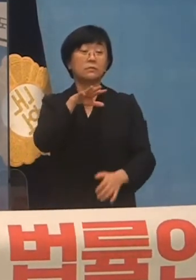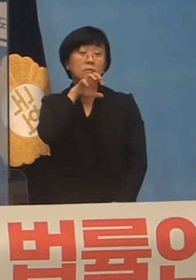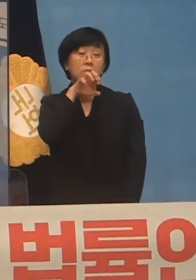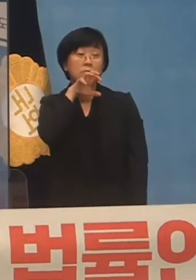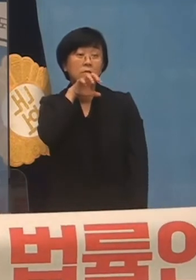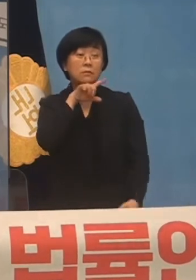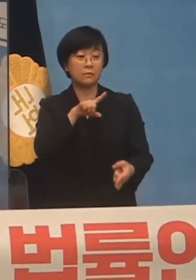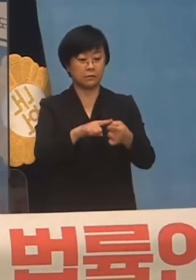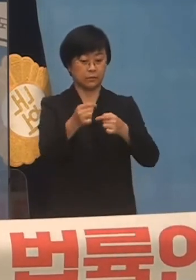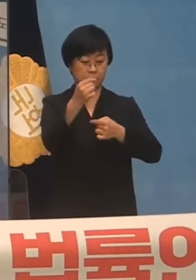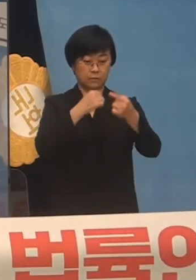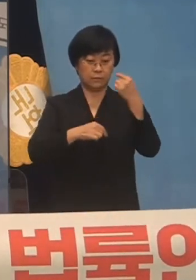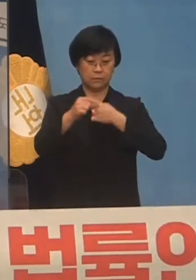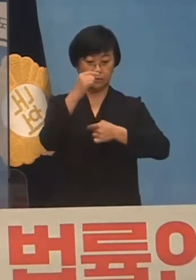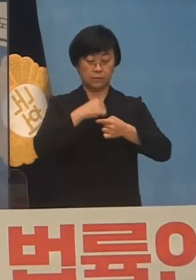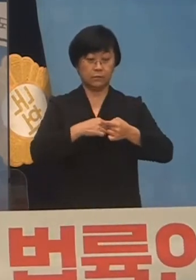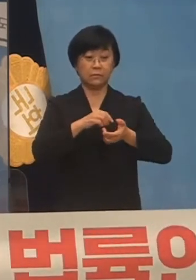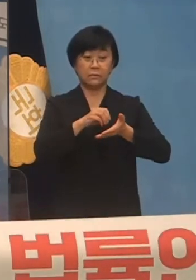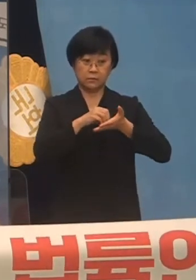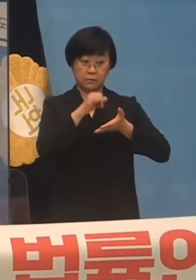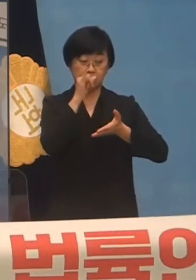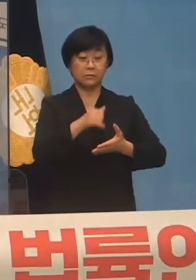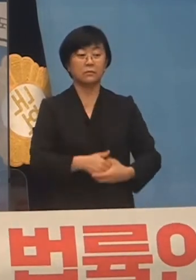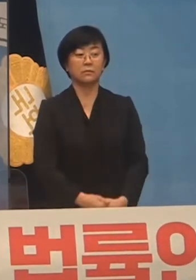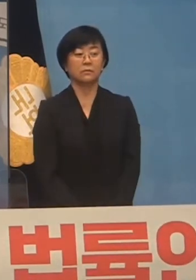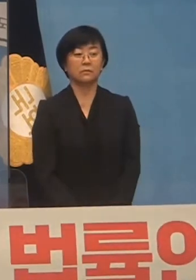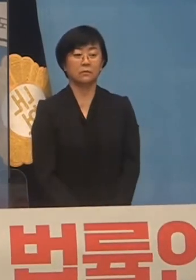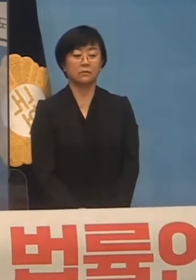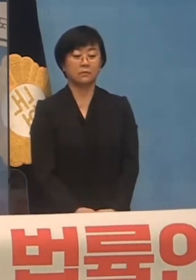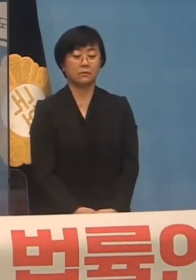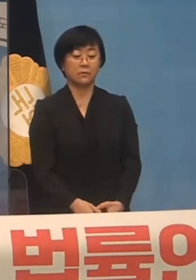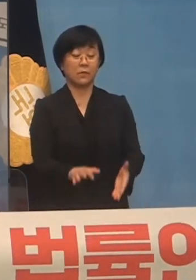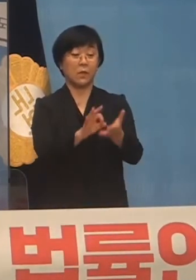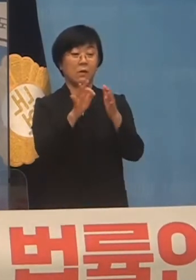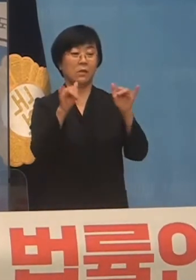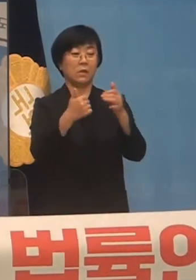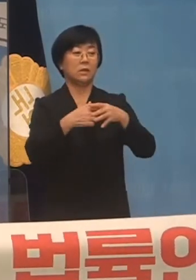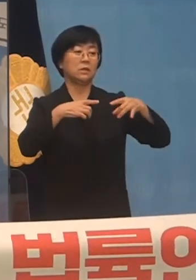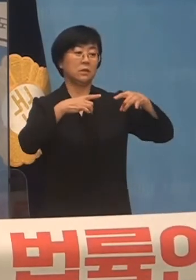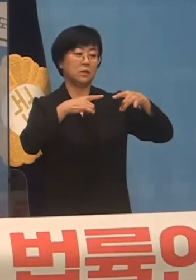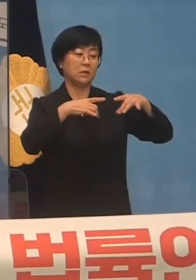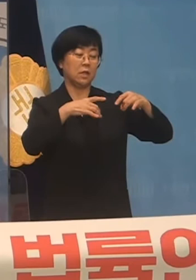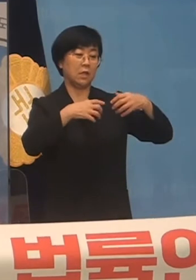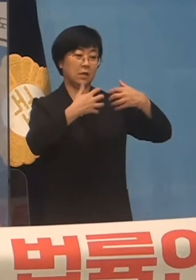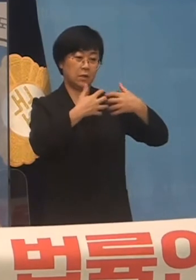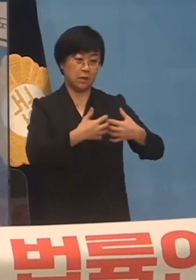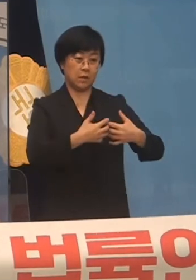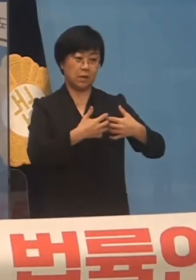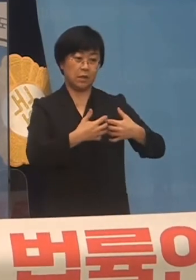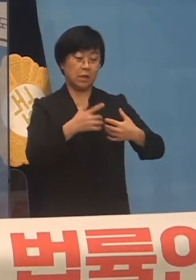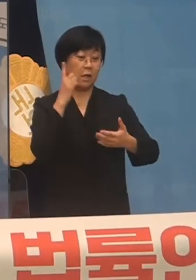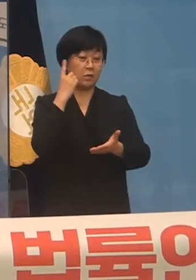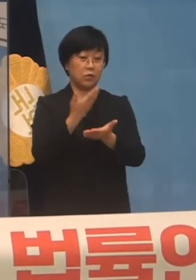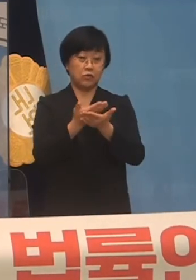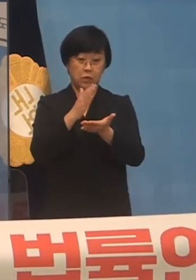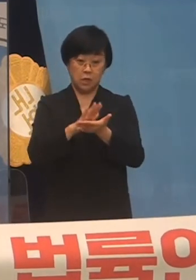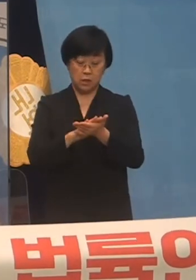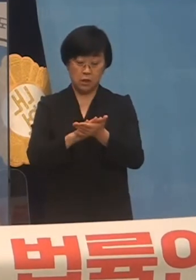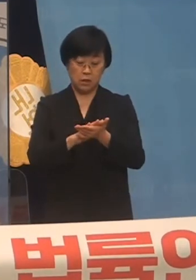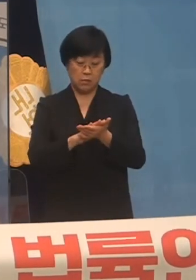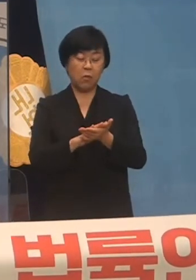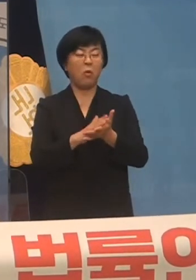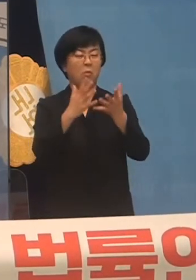호소하는 소비자들의 민원이 매일 접수가 되고 있습니다. 소비자에게 전자기기, 특히 휴대폰의 경우 수리에 있어서 제약이